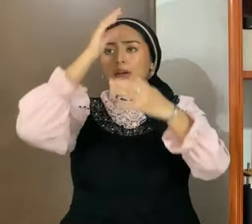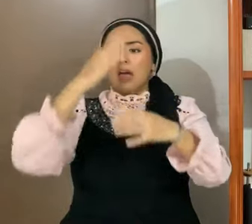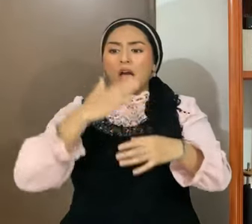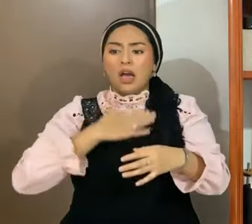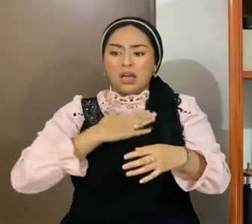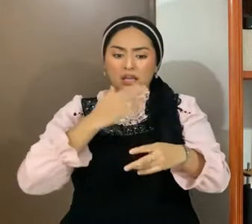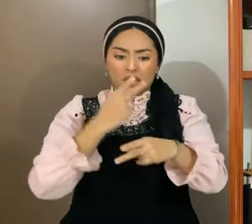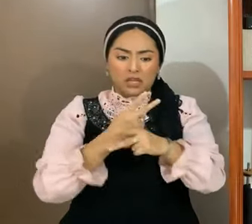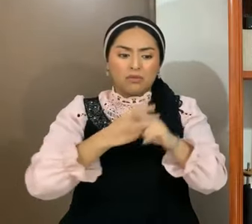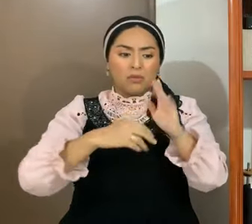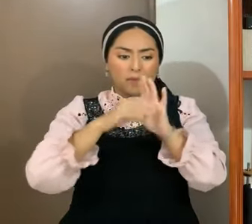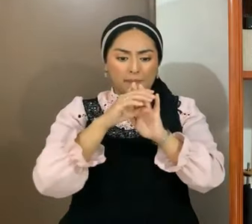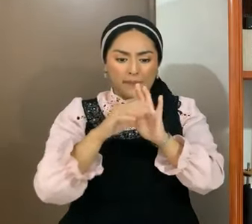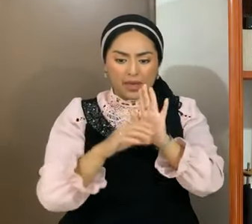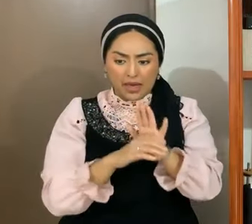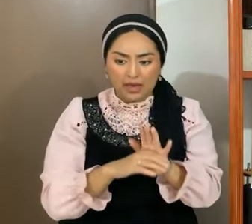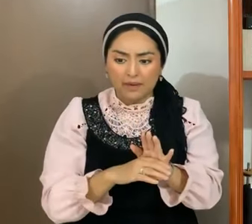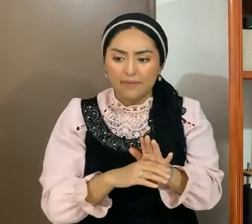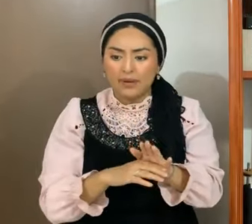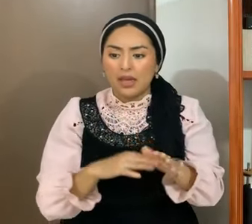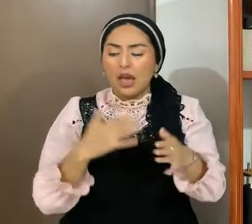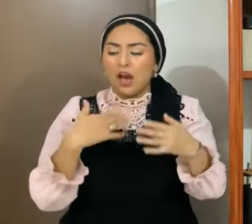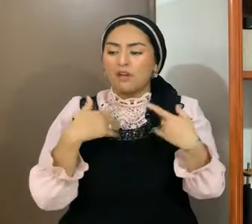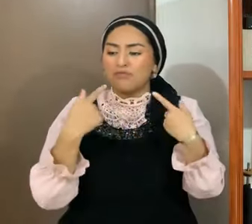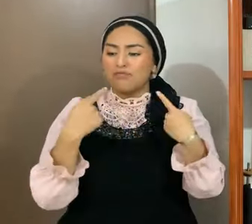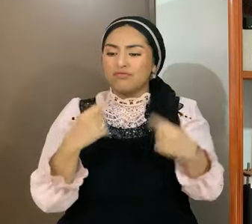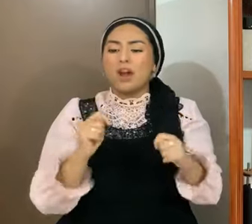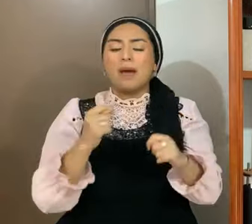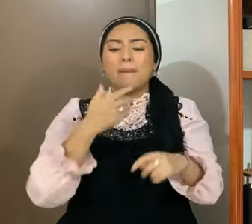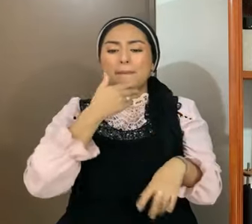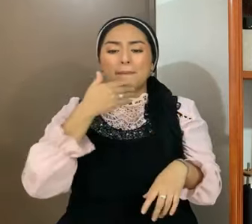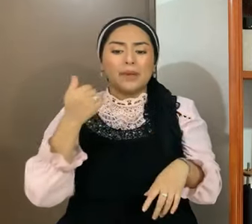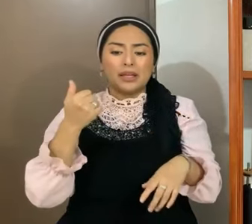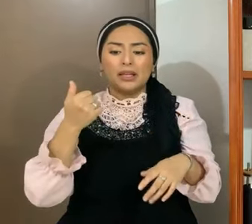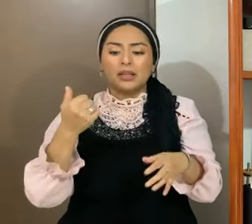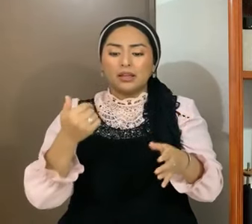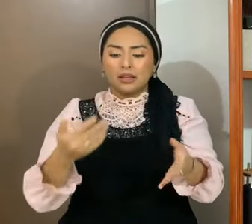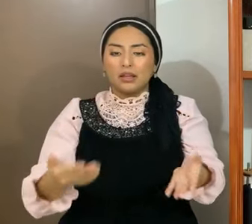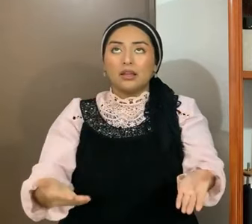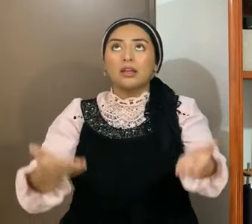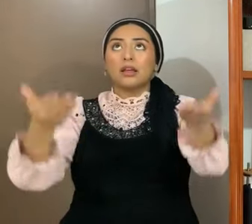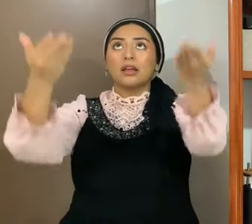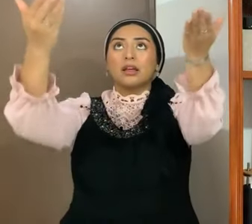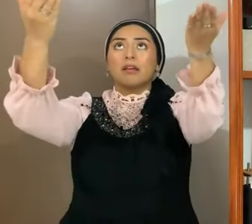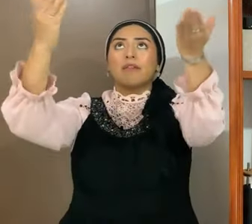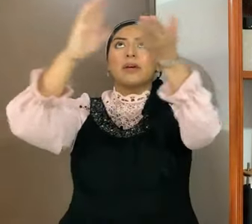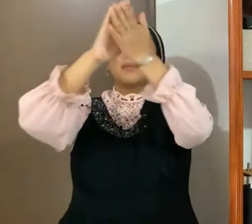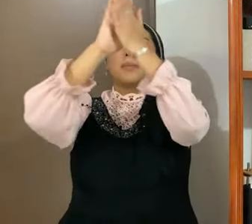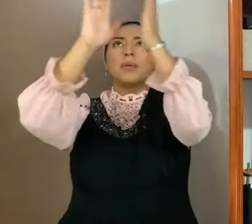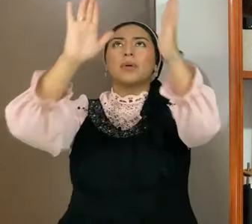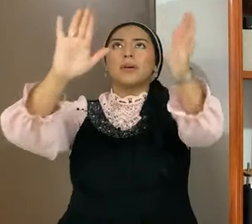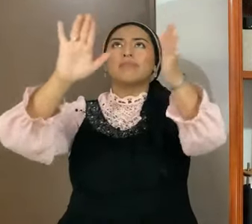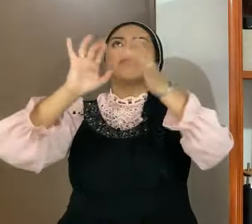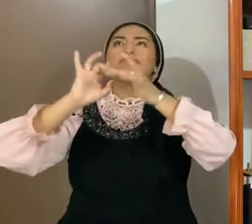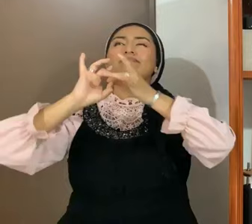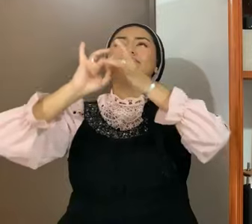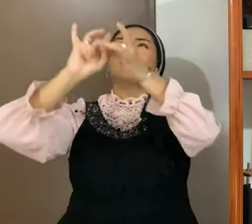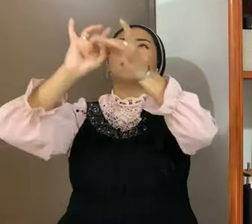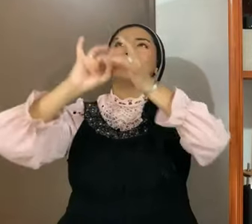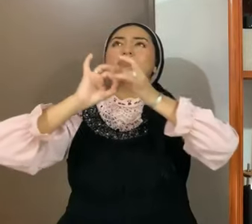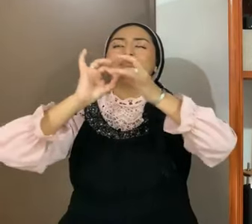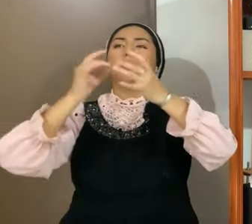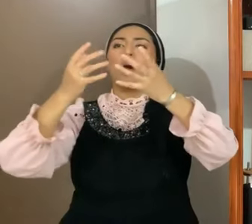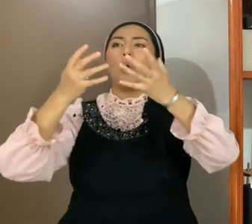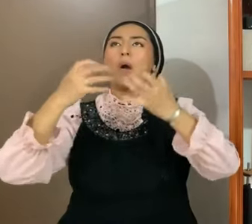mandamientos, yo hago bien tu preciosa voluntad lo mejor que puedo, así que aquí te ofrezco este sacrificio de paz, porque